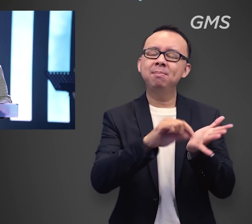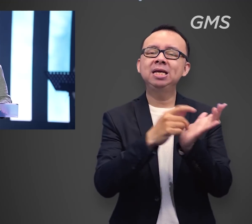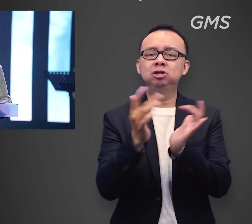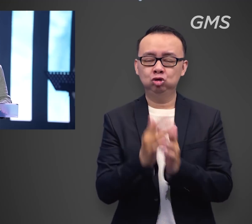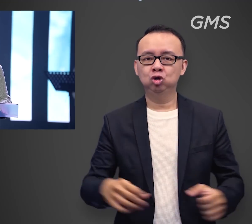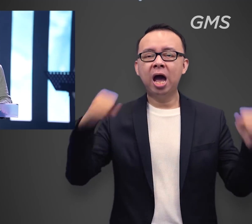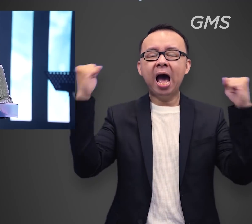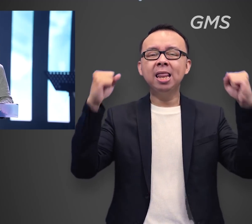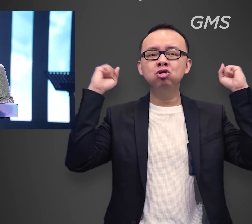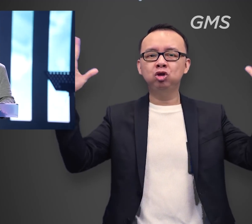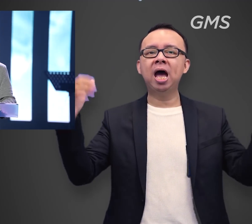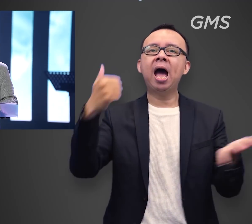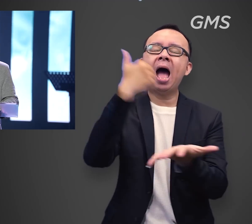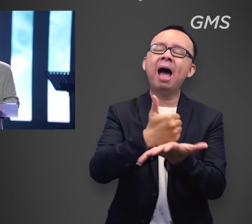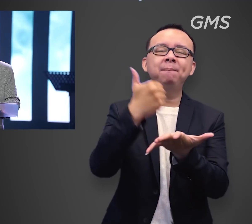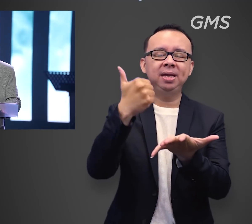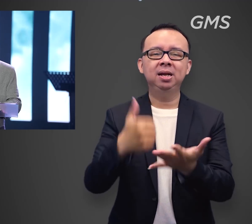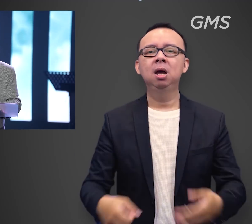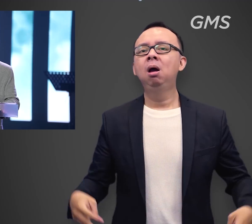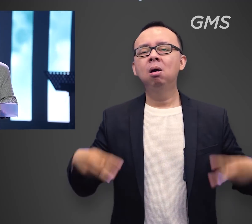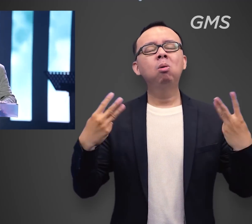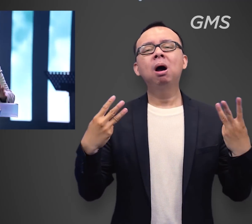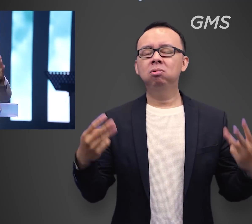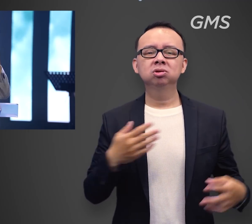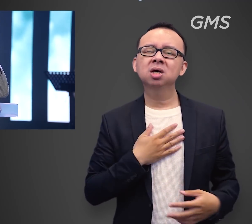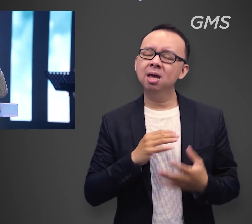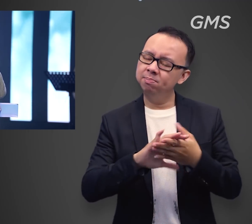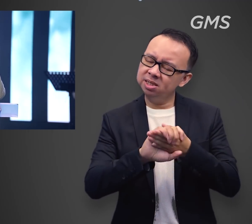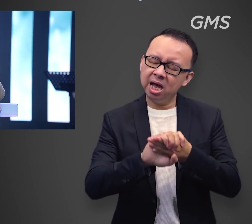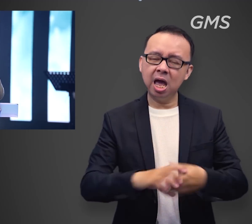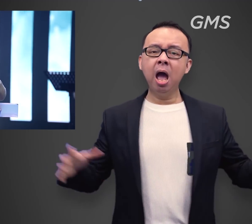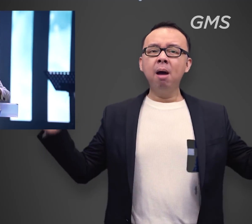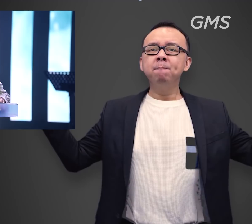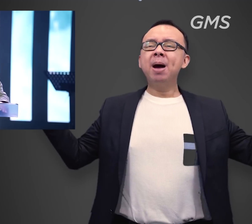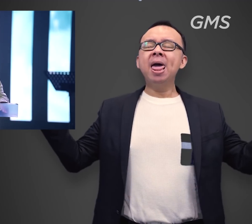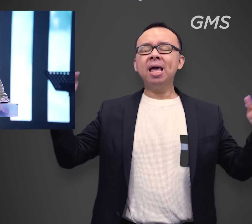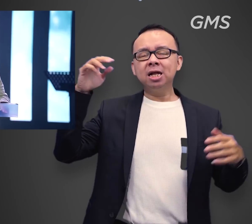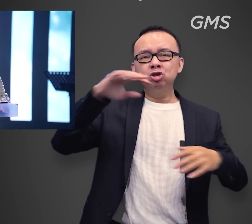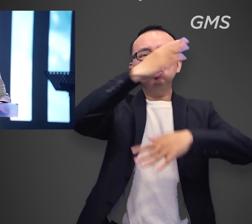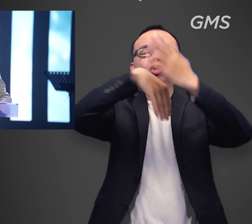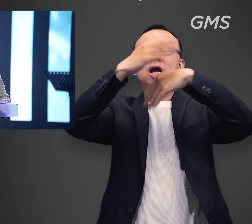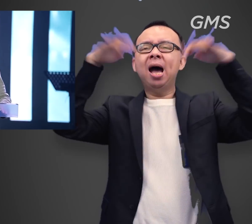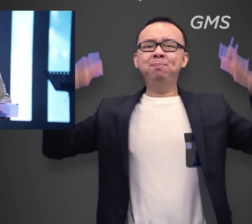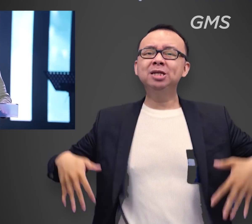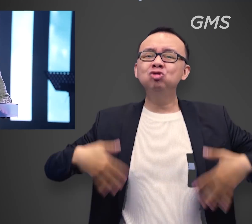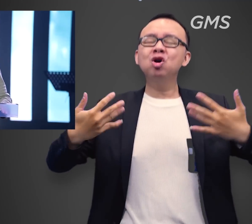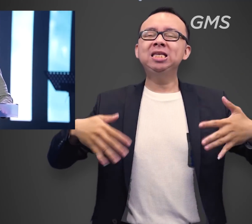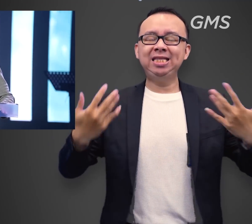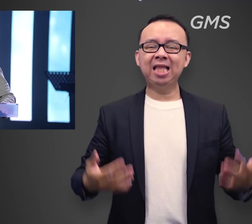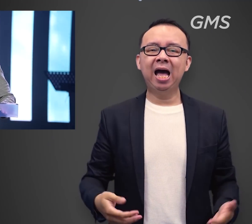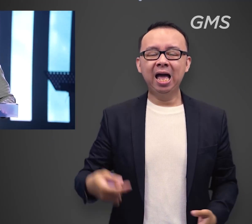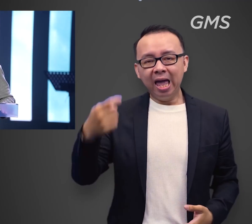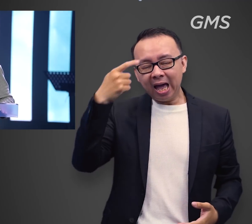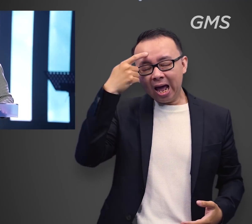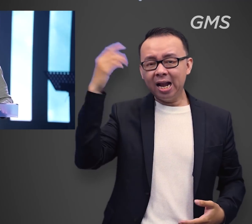Haleluya. Amin. Wow, saya percaya malaikat surga bersukacita karena ada orang-orang yang hari